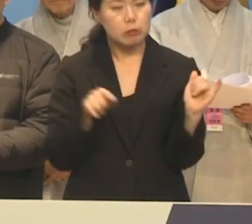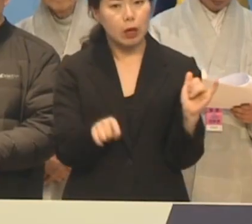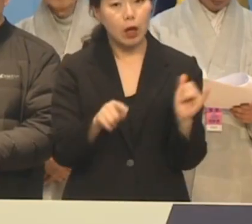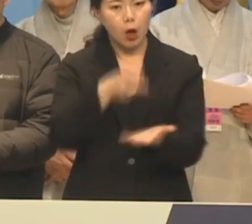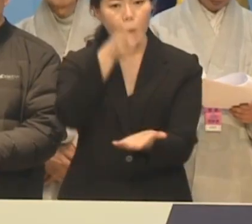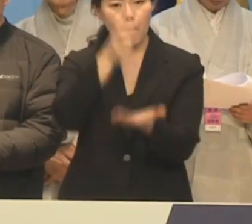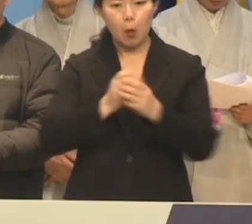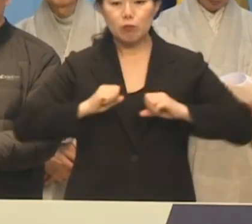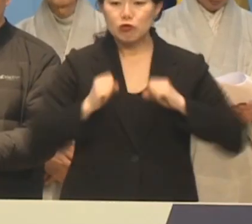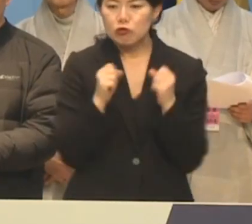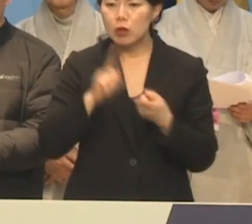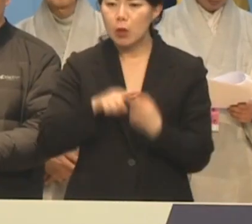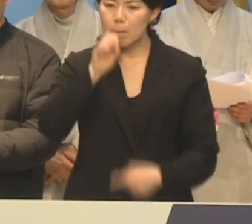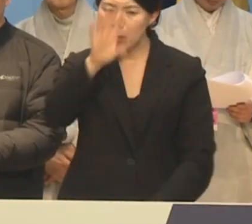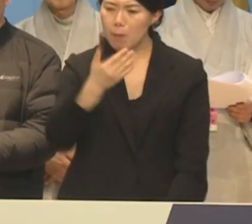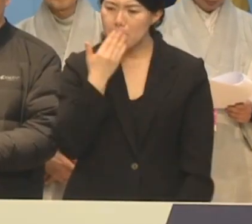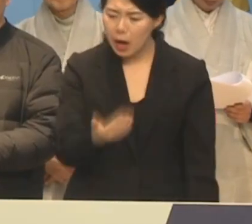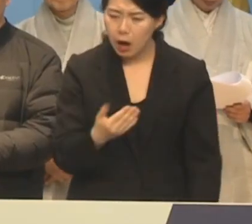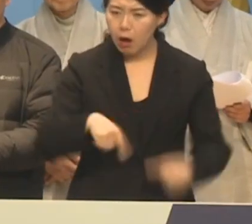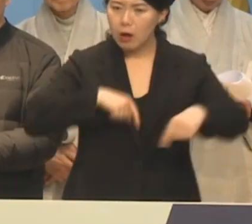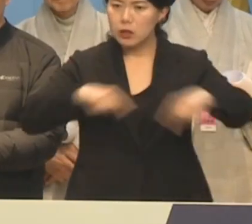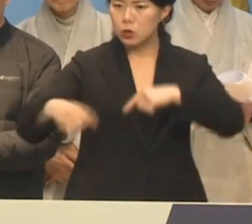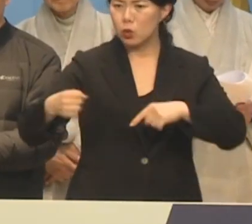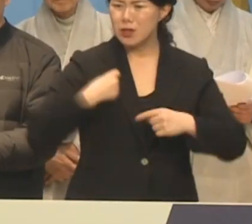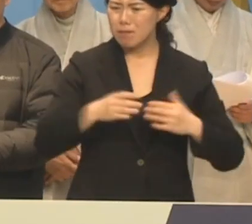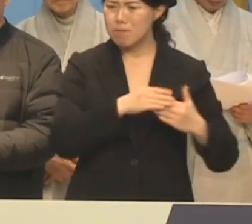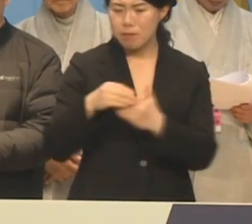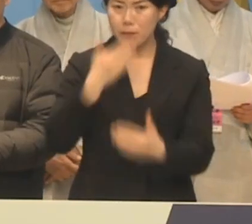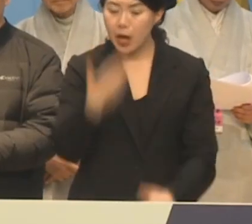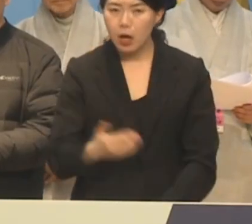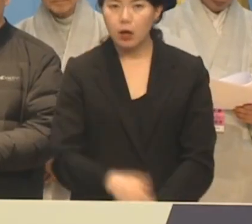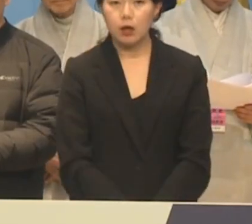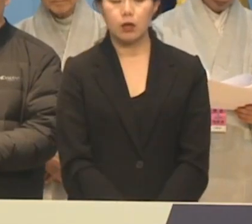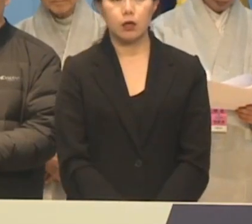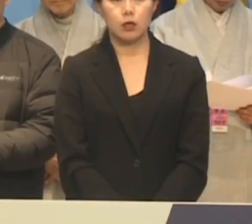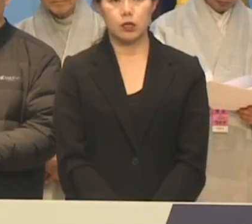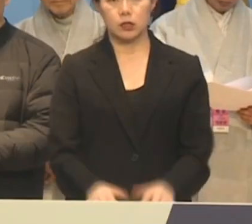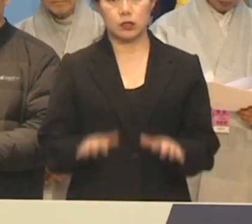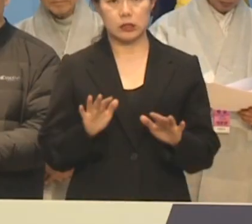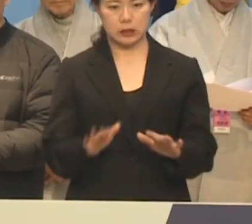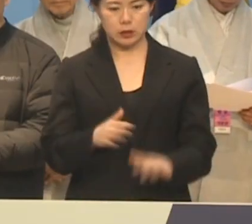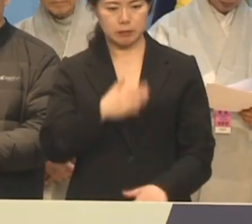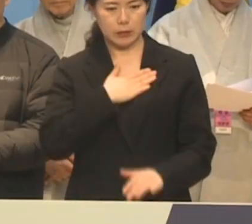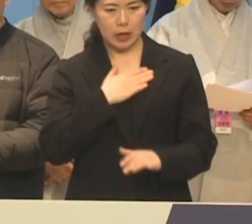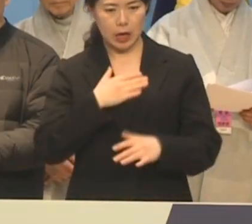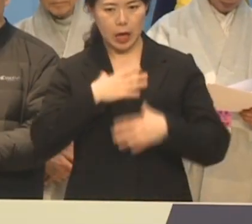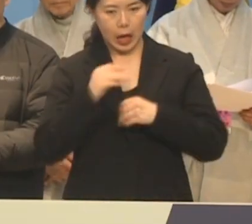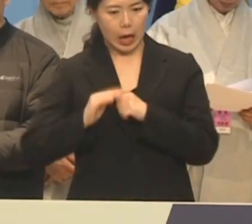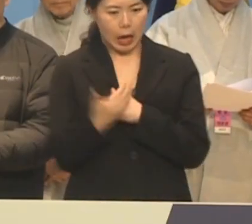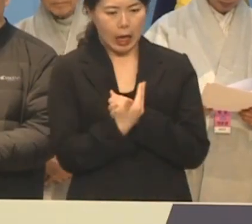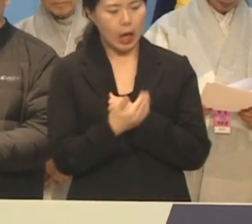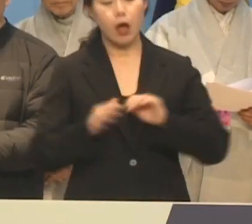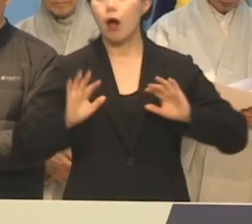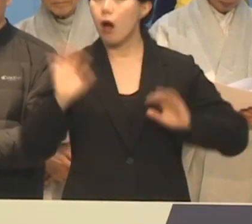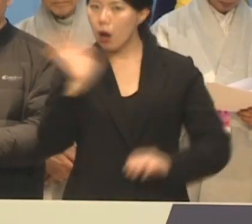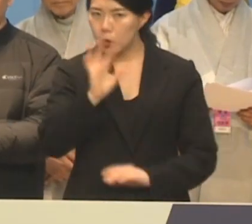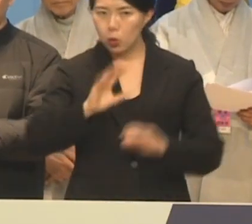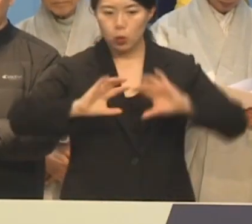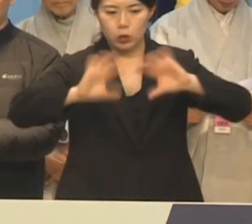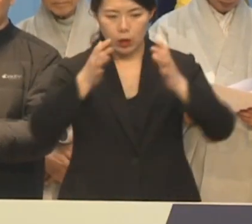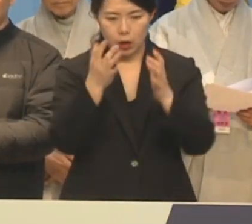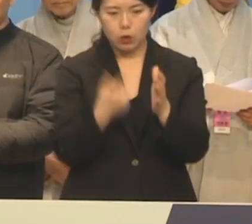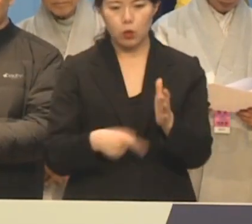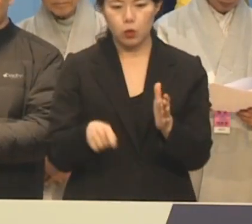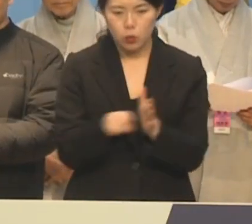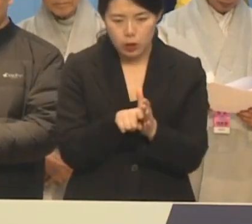법의 준수를 말하며 지도력을 발휘할 수 있겠습니까? 지금은 자신의 안위가 아니라 나라 전체를